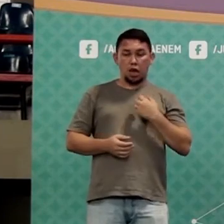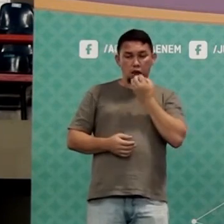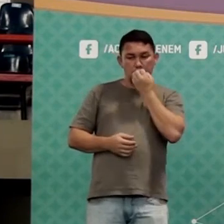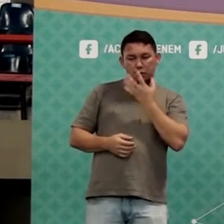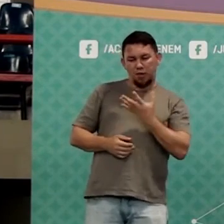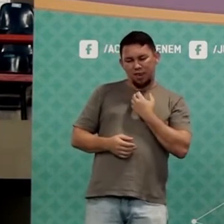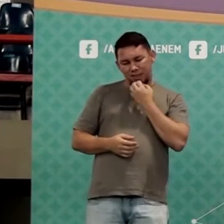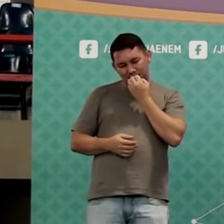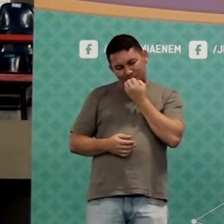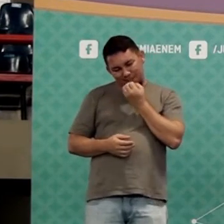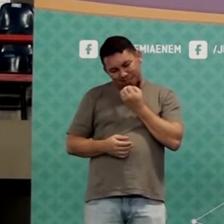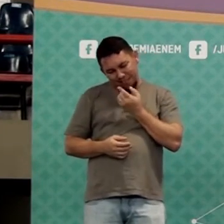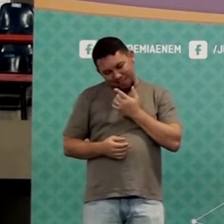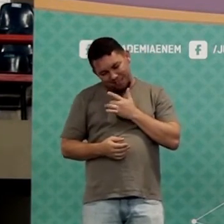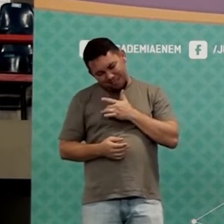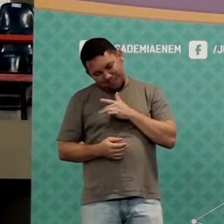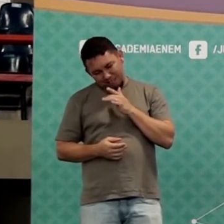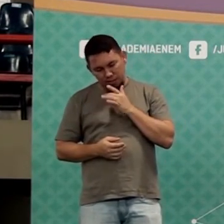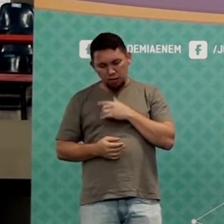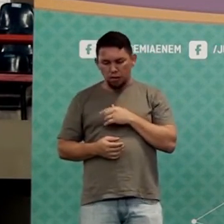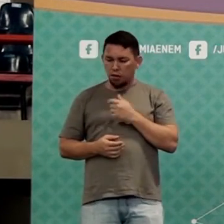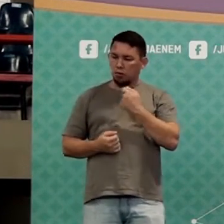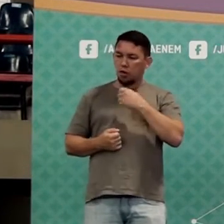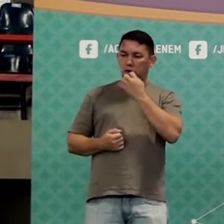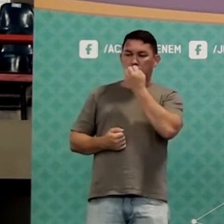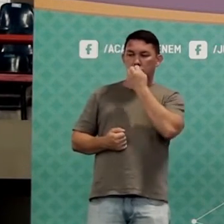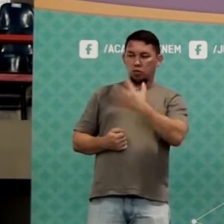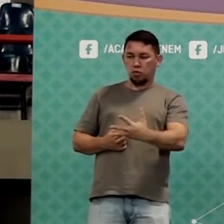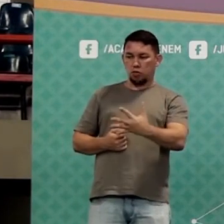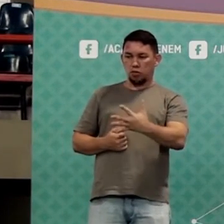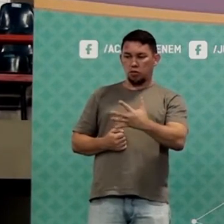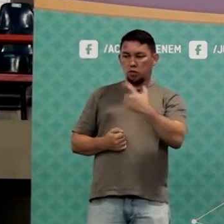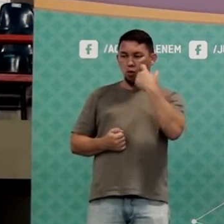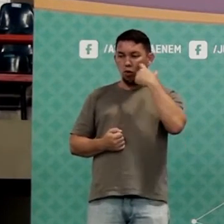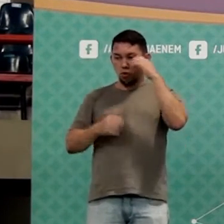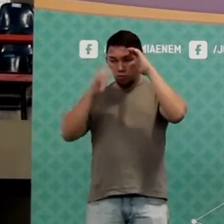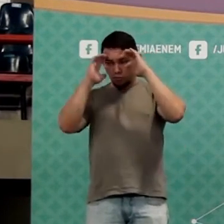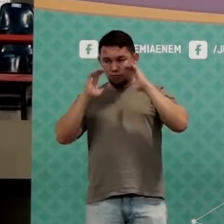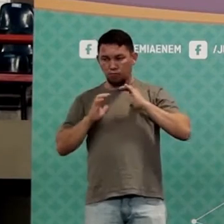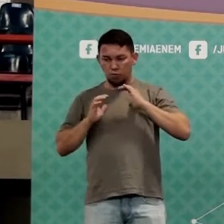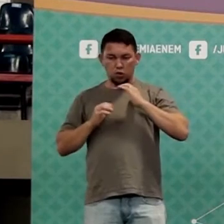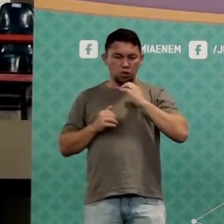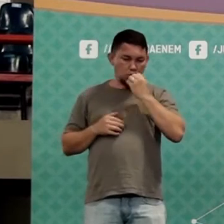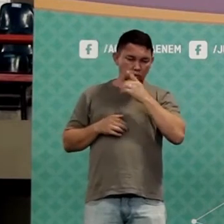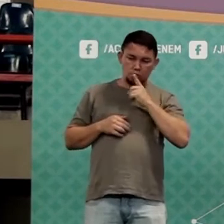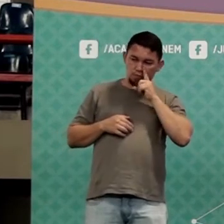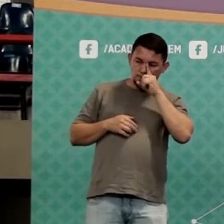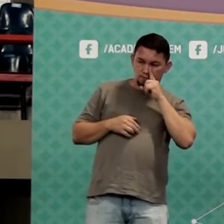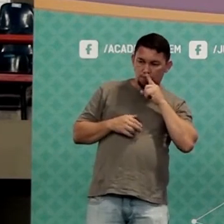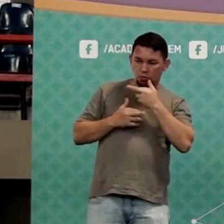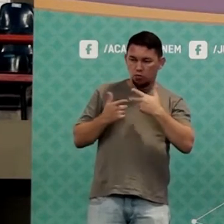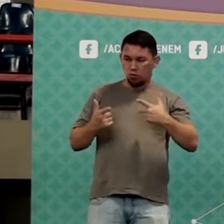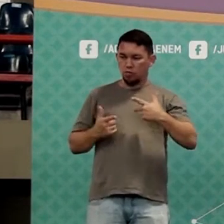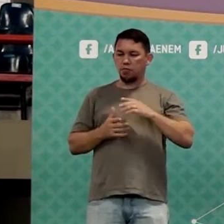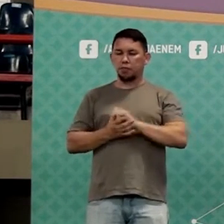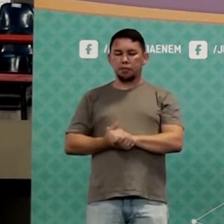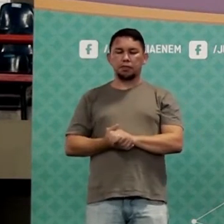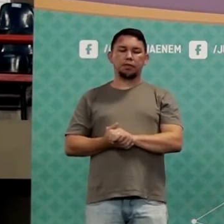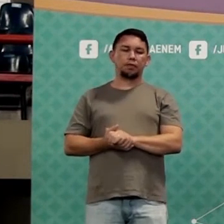bonzinho, prefira ser bom. Entre ser temido e ser bom, prefira ser